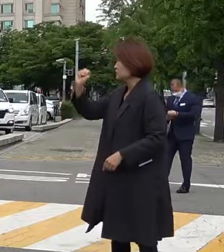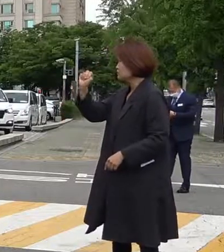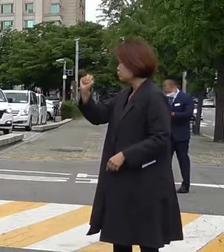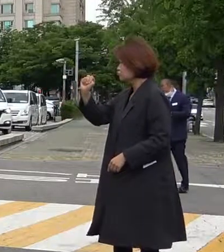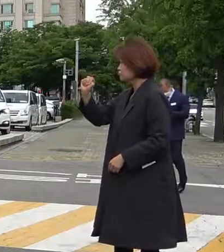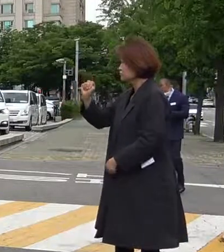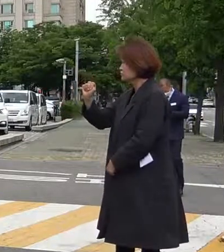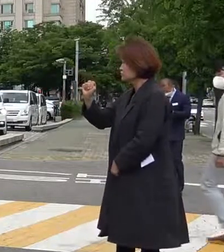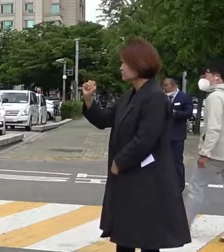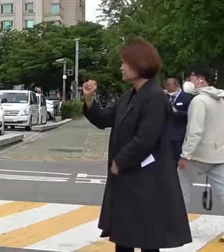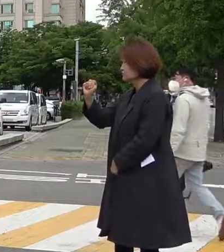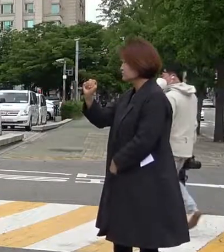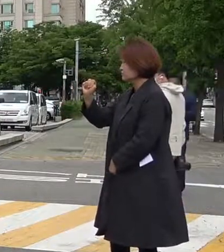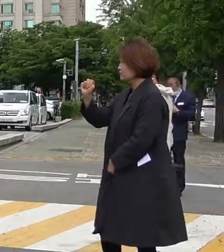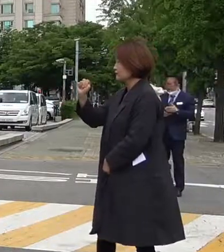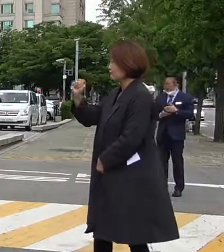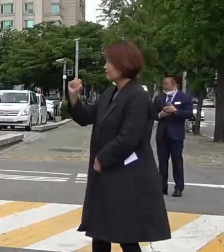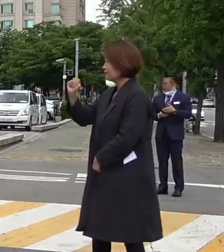KBS가, 사실 KBS는